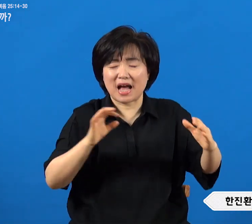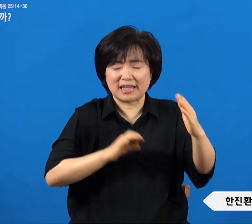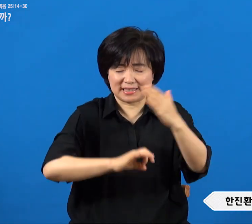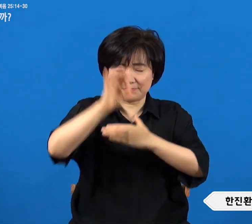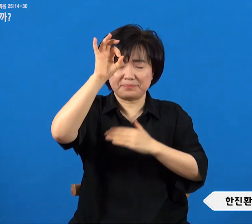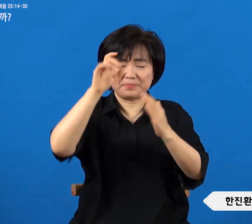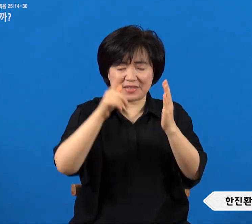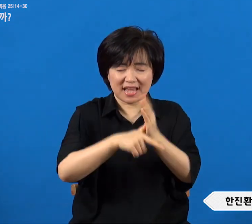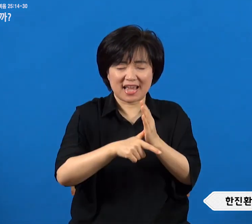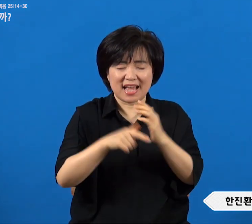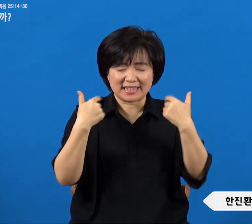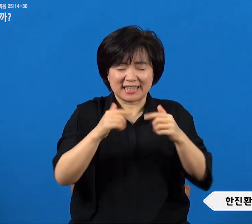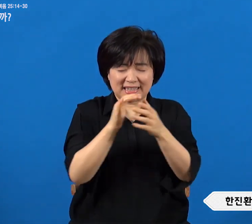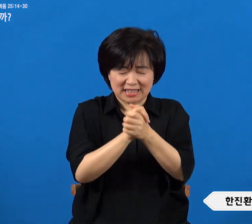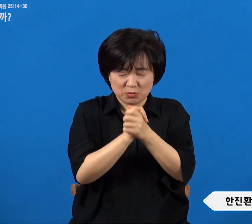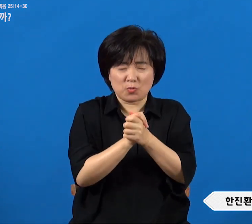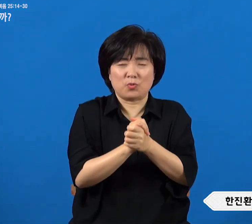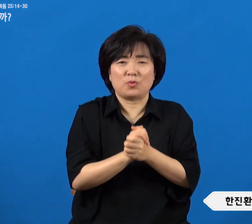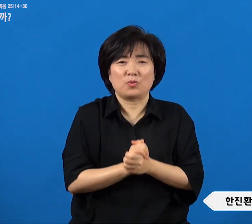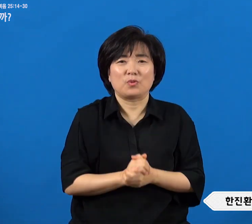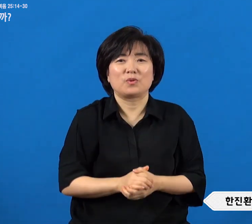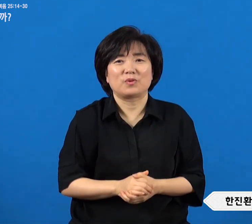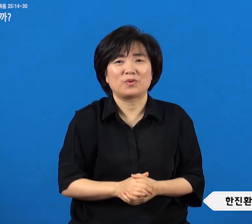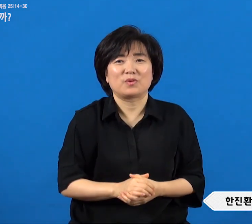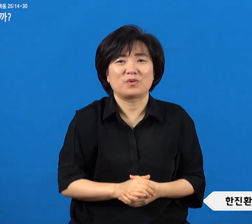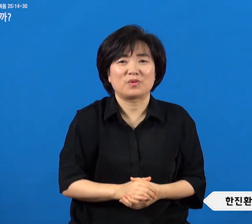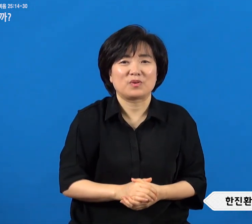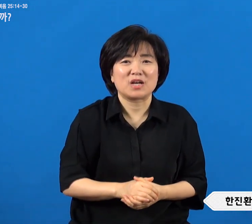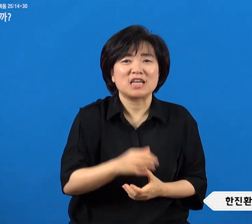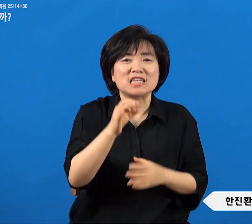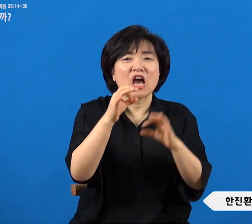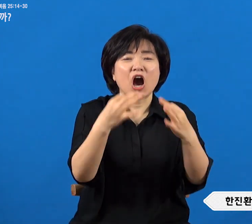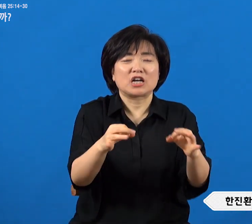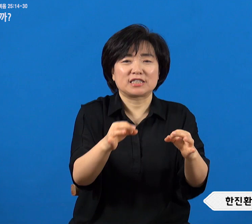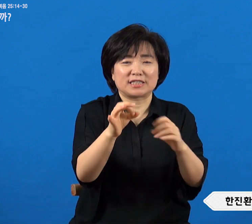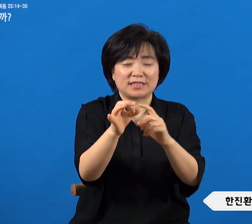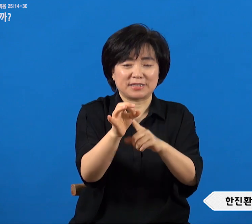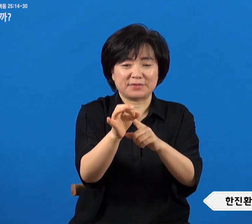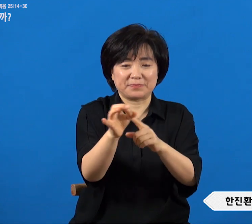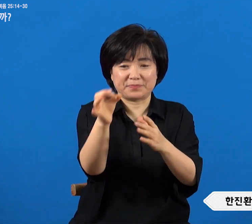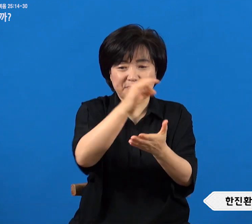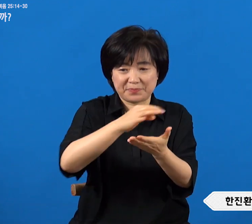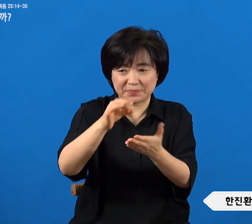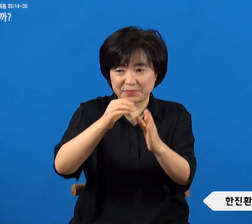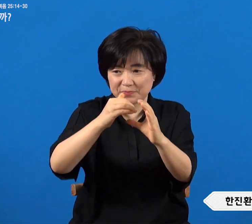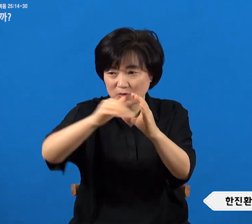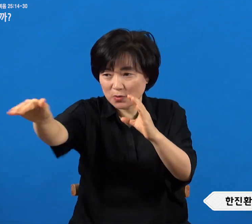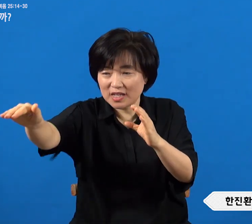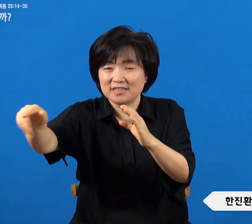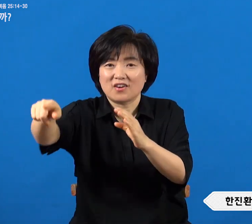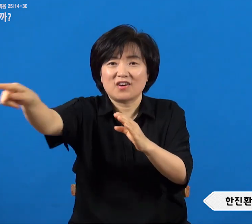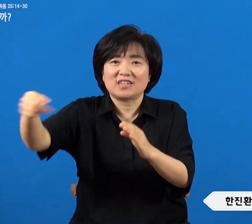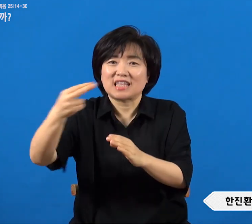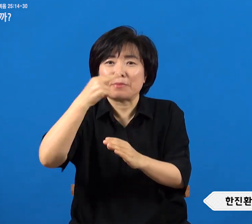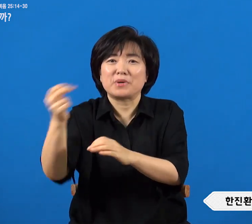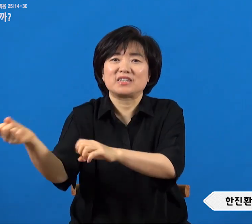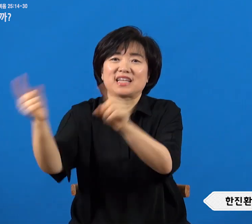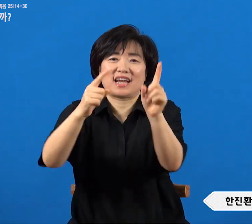꼭 기도하십시오. 이 헌금 통해서 생명이 살아나게 해 주십시오.